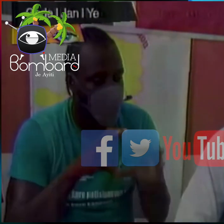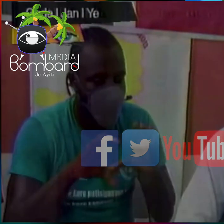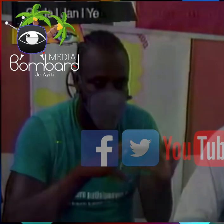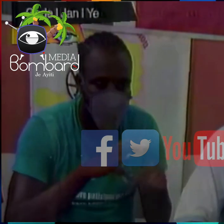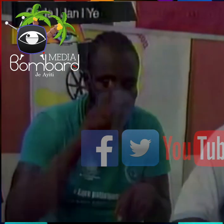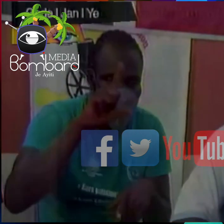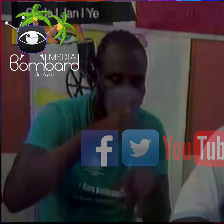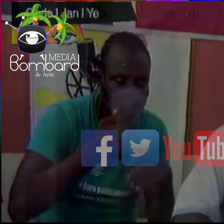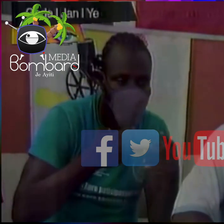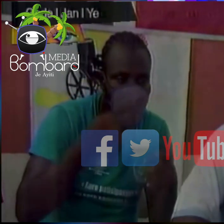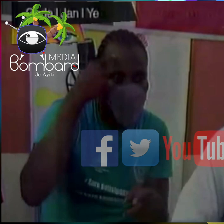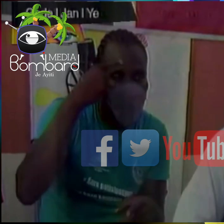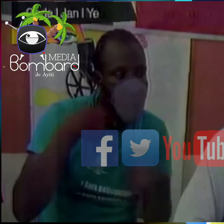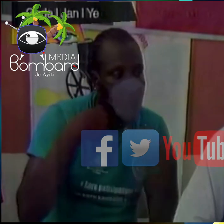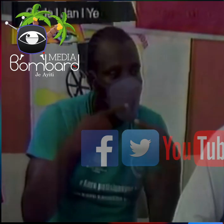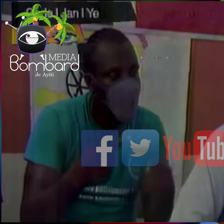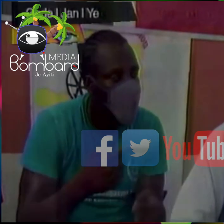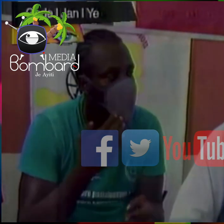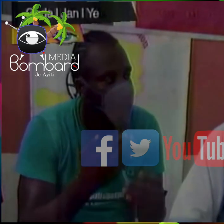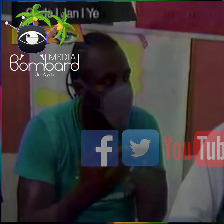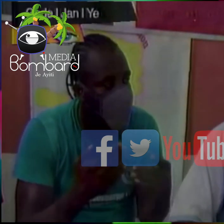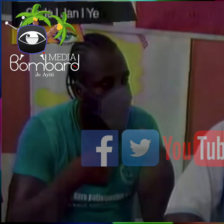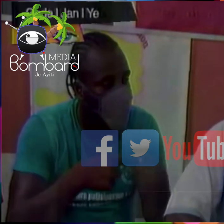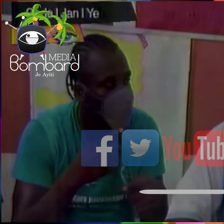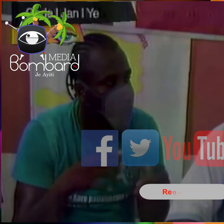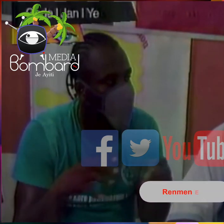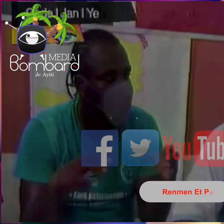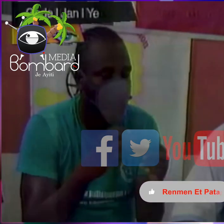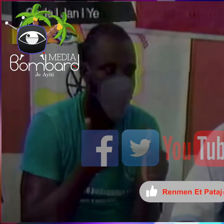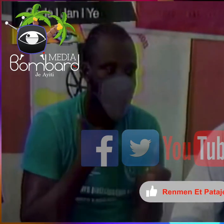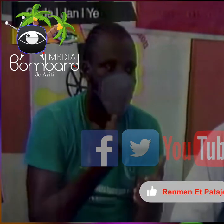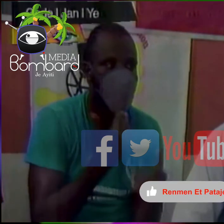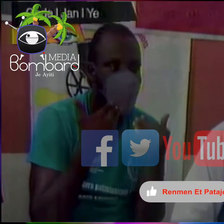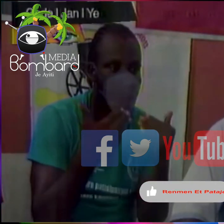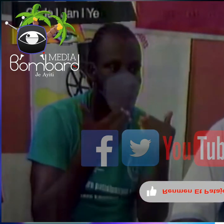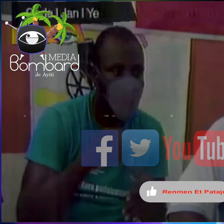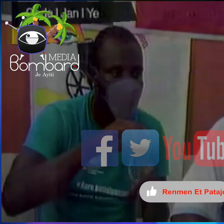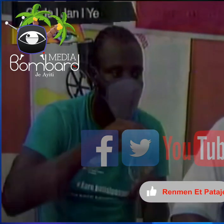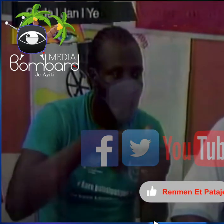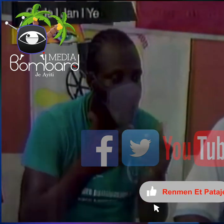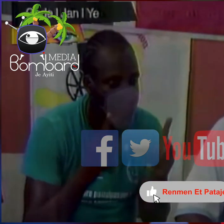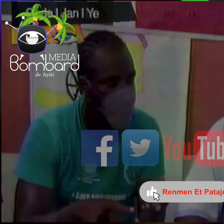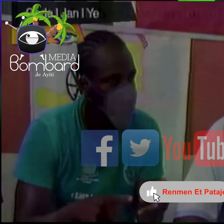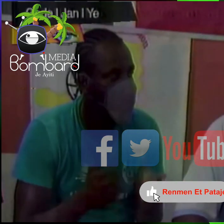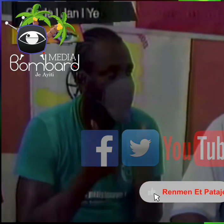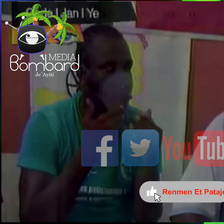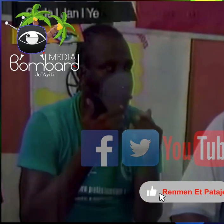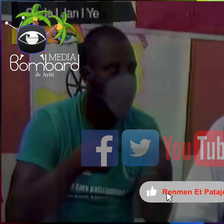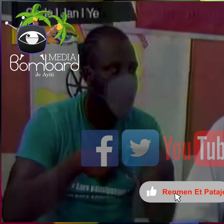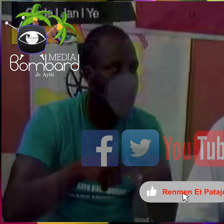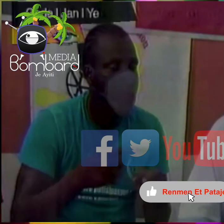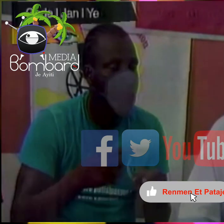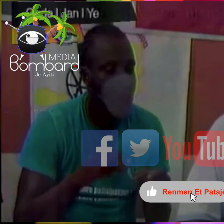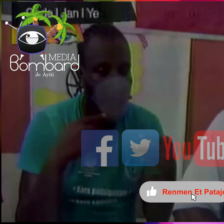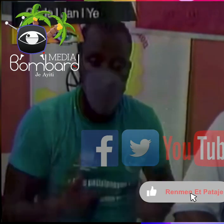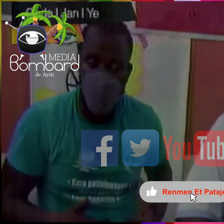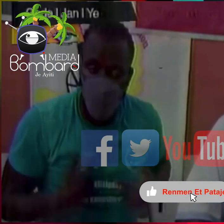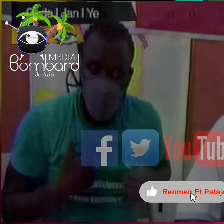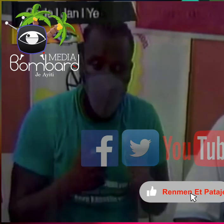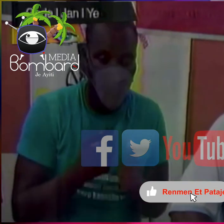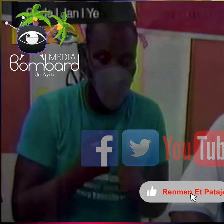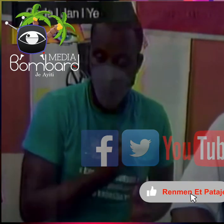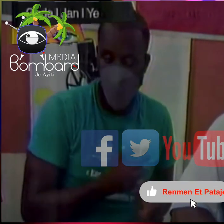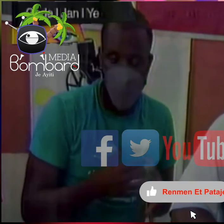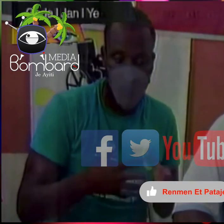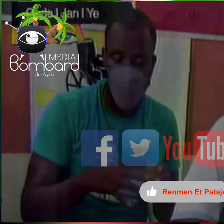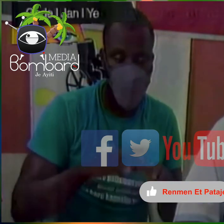encadrer nous, bon nous, et durable. Côté que pour nous j'aimerais venir pour nous vivre. C'est ça parce que on côté nous t'a vivre là, même si c'est un bon prix là.